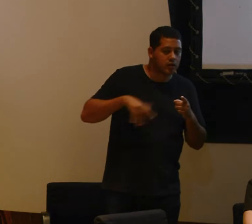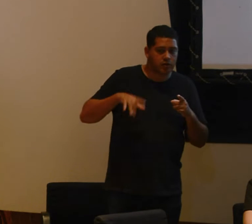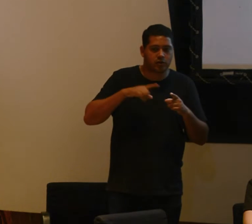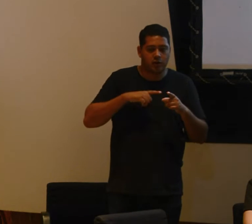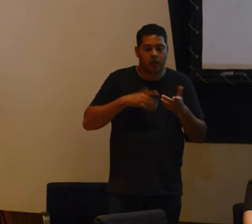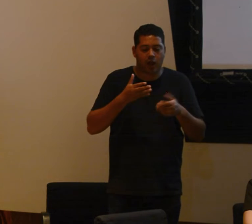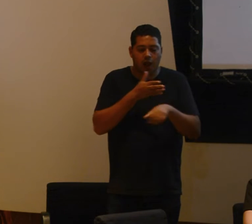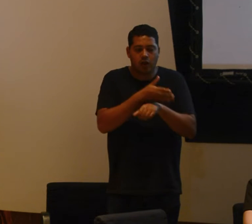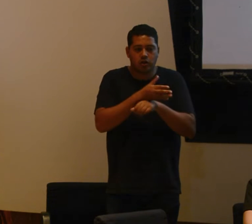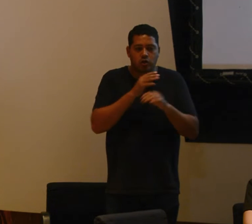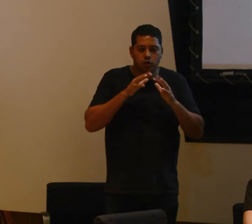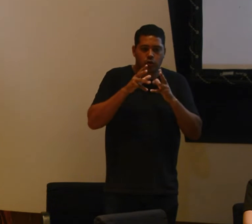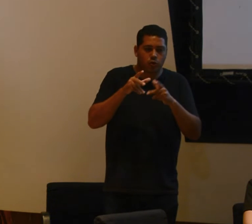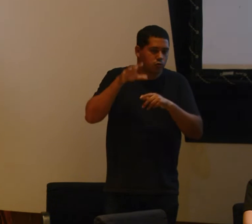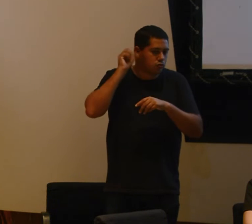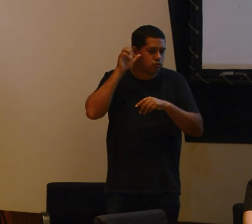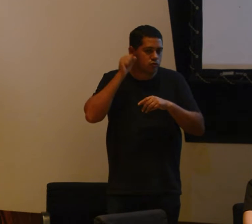os sons e ter o melhor desenvolvimento.